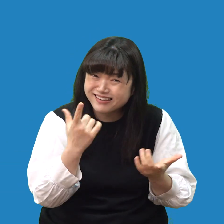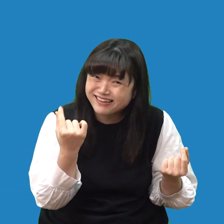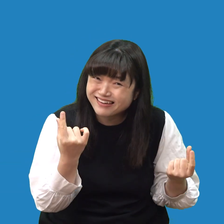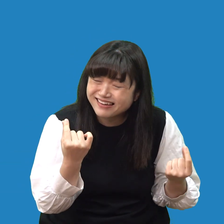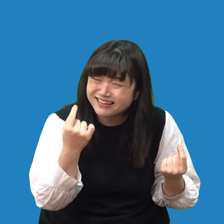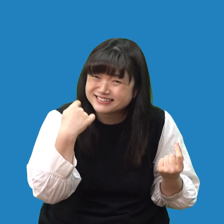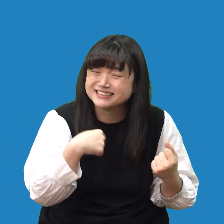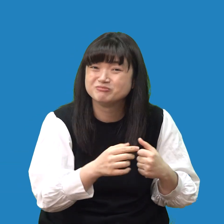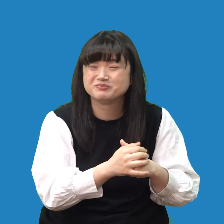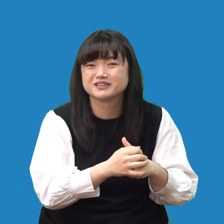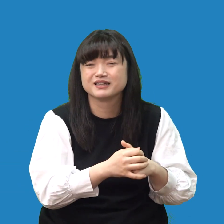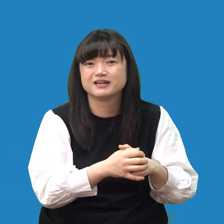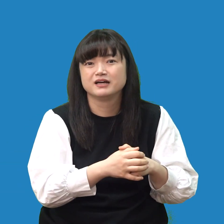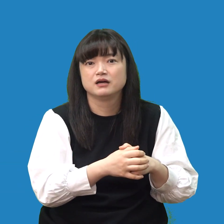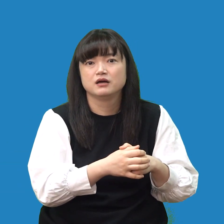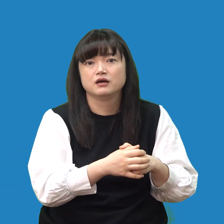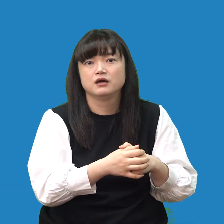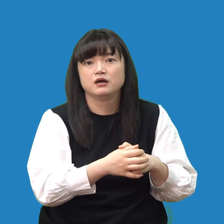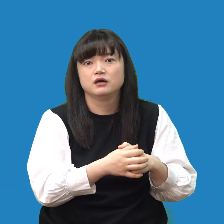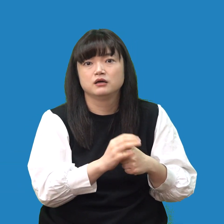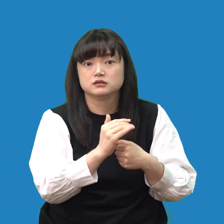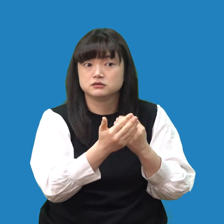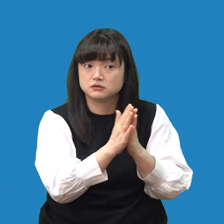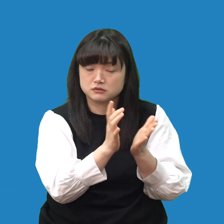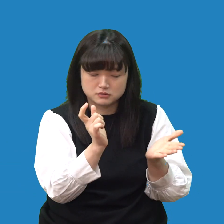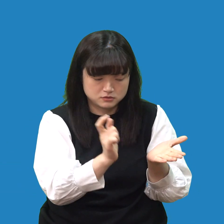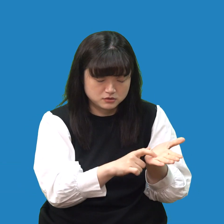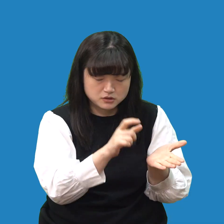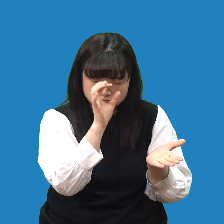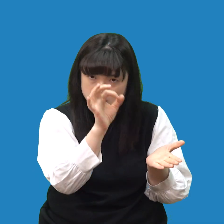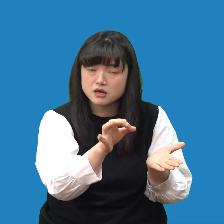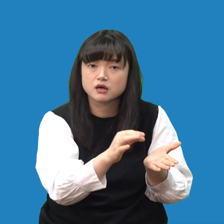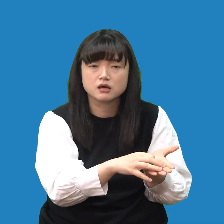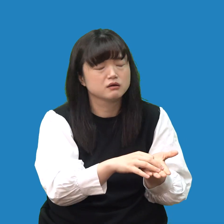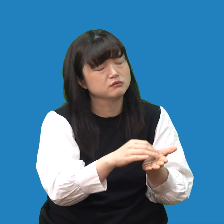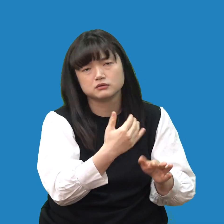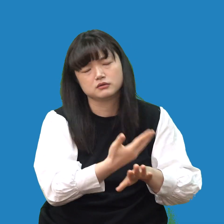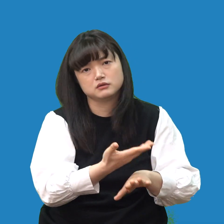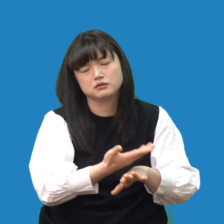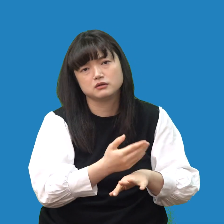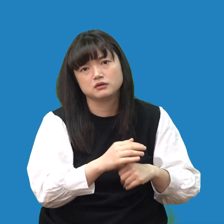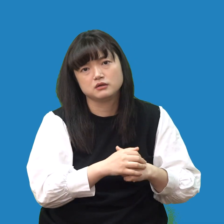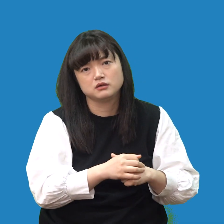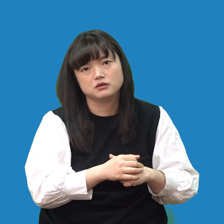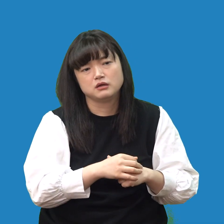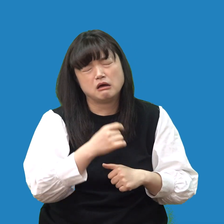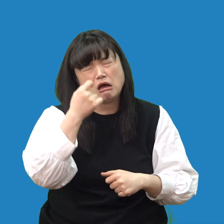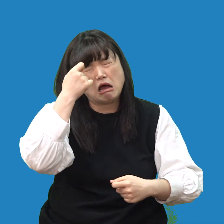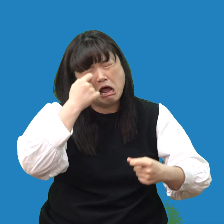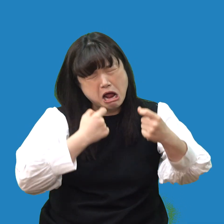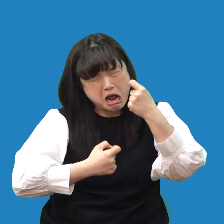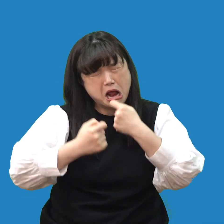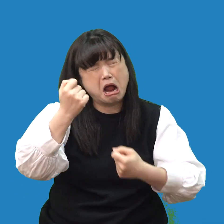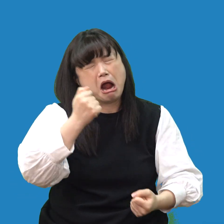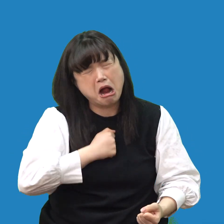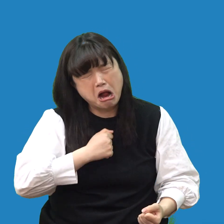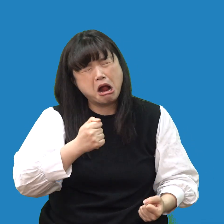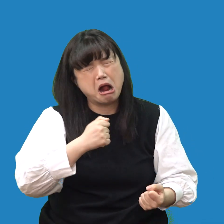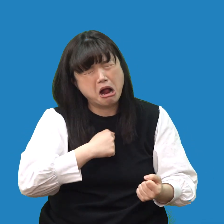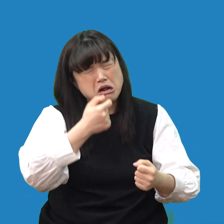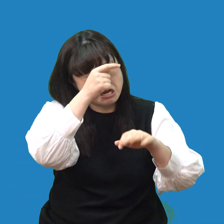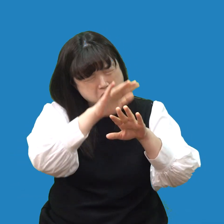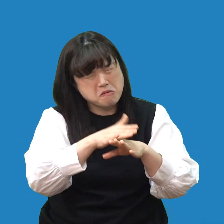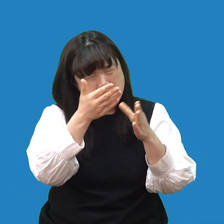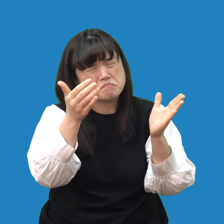같습니까? 하지만 성경의 전후 문맥을 보십시오. 그렇지 않습니다. 통곡하고 예배도